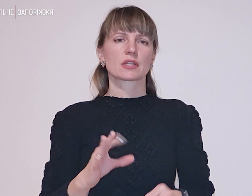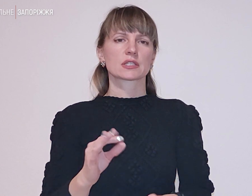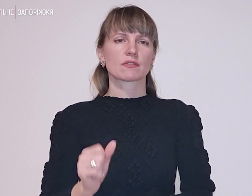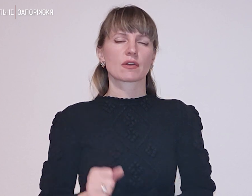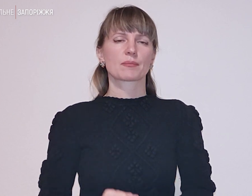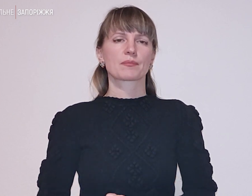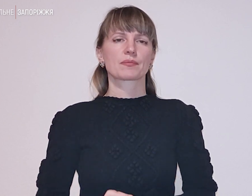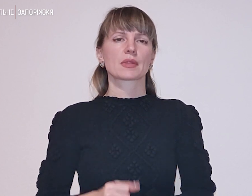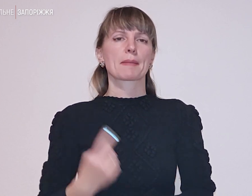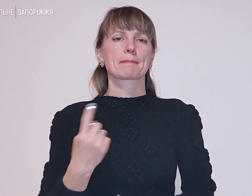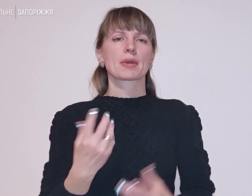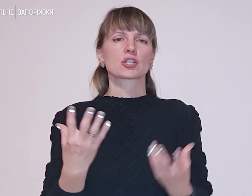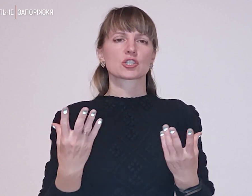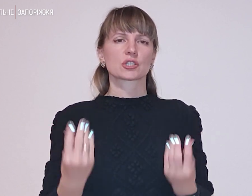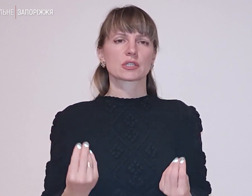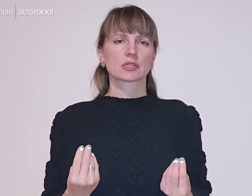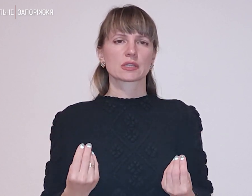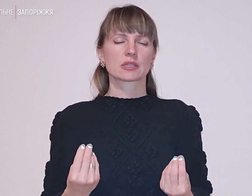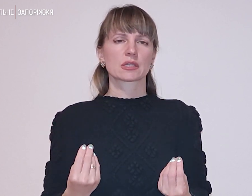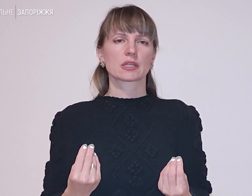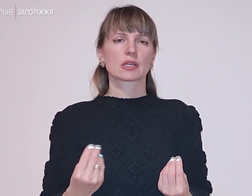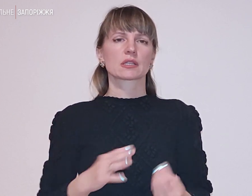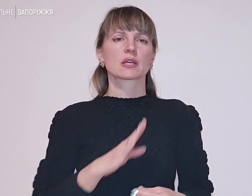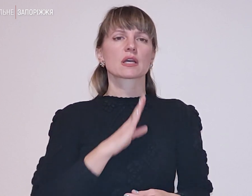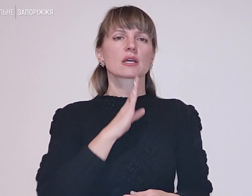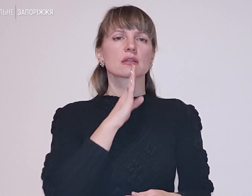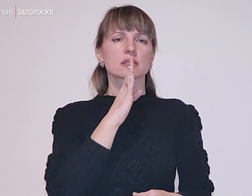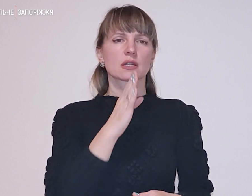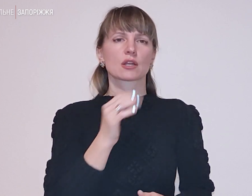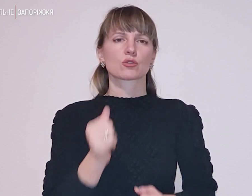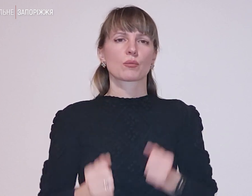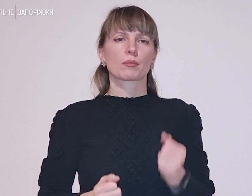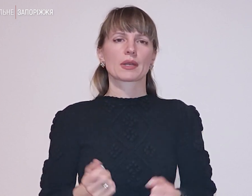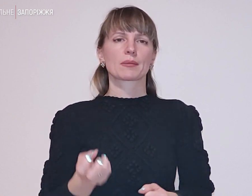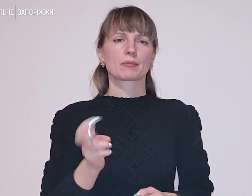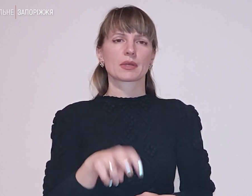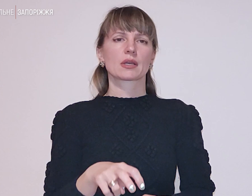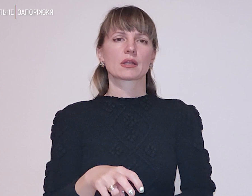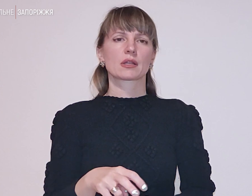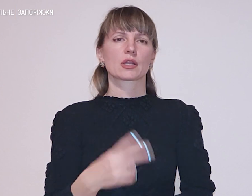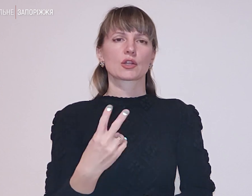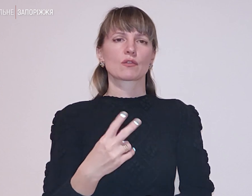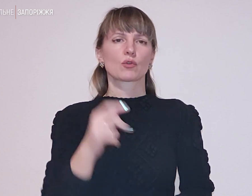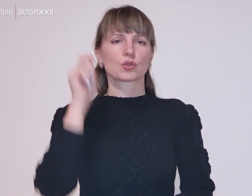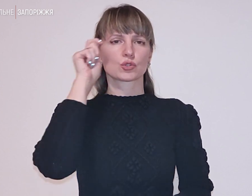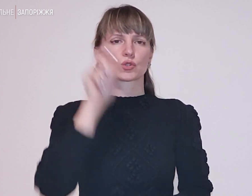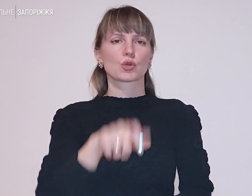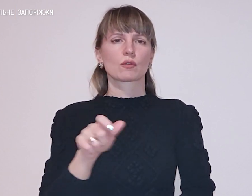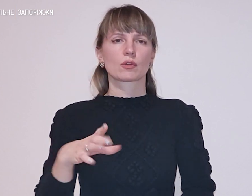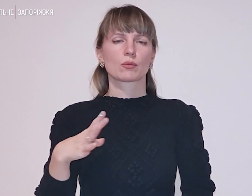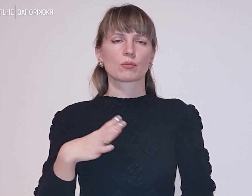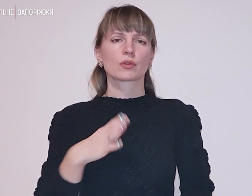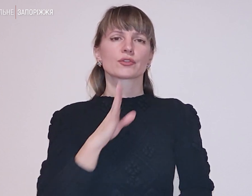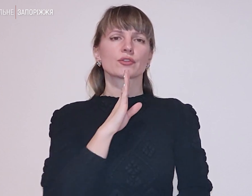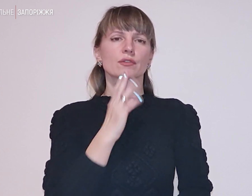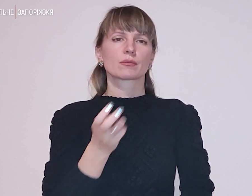додому. Перший день до нас зранку прибігли вже двоє чоловіків було, жіночка ще прийшла.